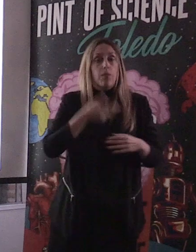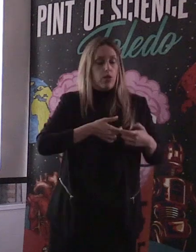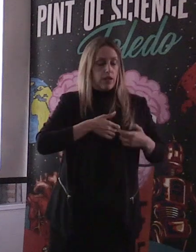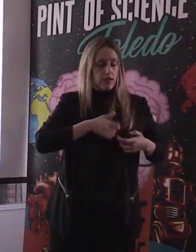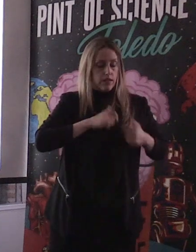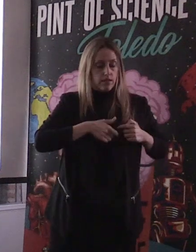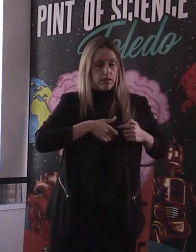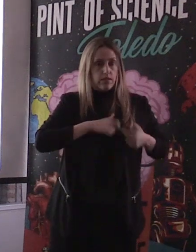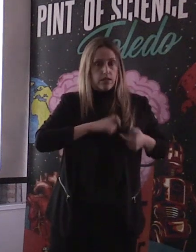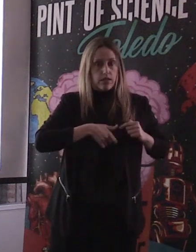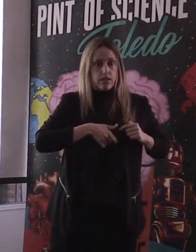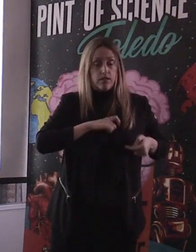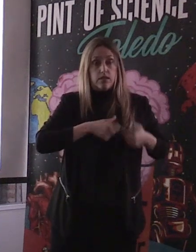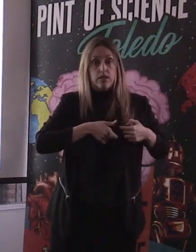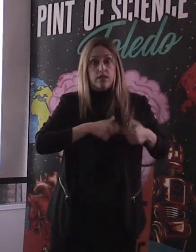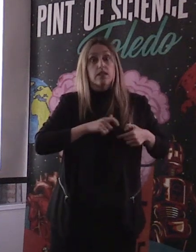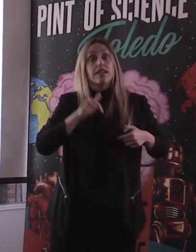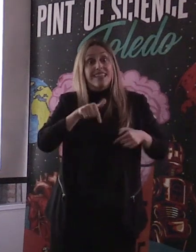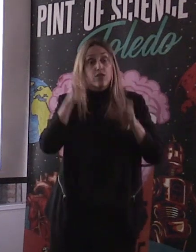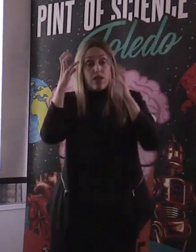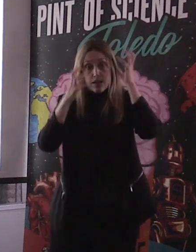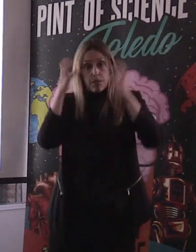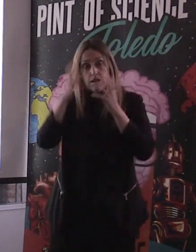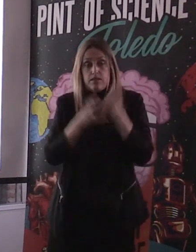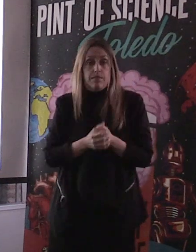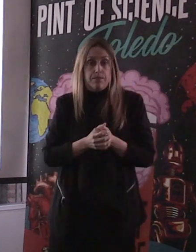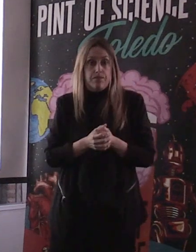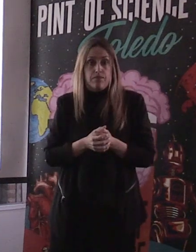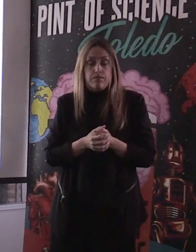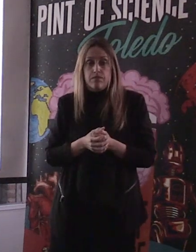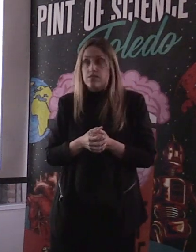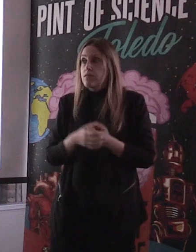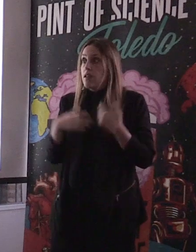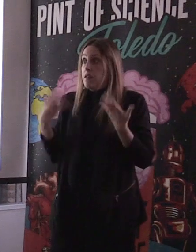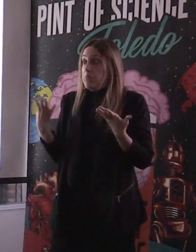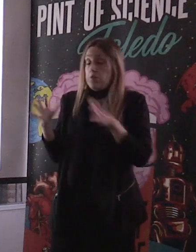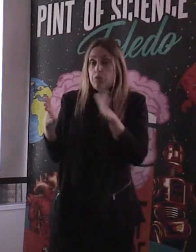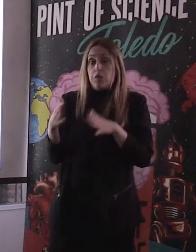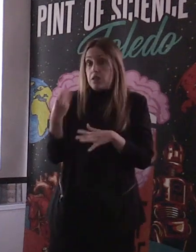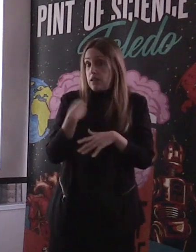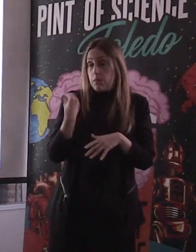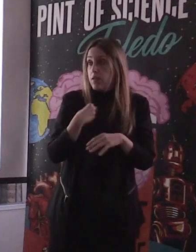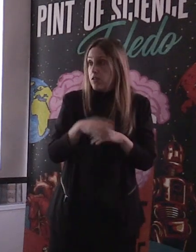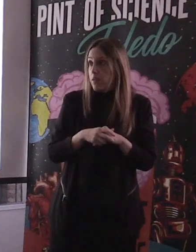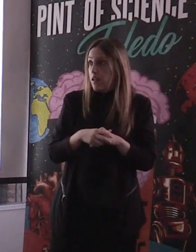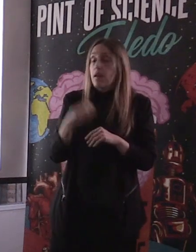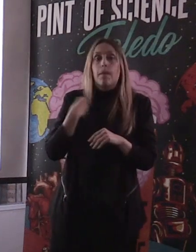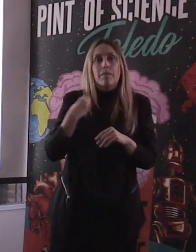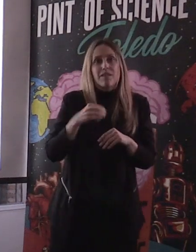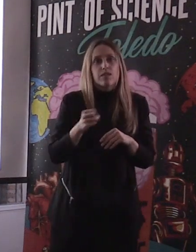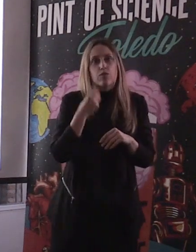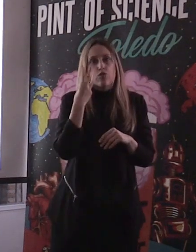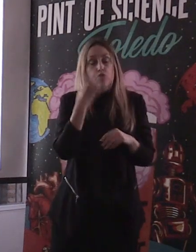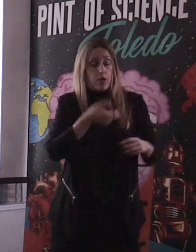corazón de estos animales. Y básicamente en todas estas especies es la misma. Como el mismo número